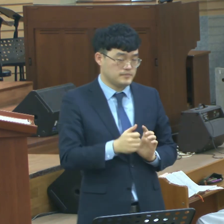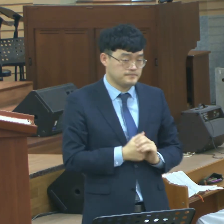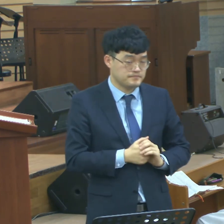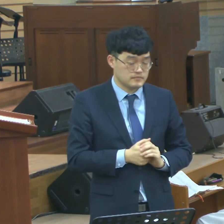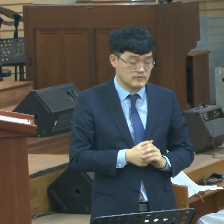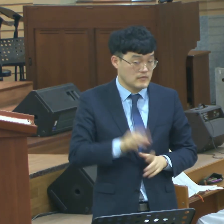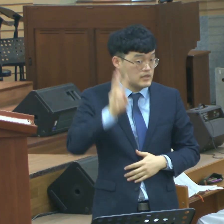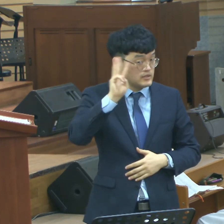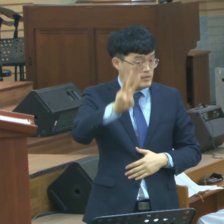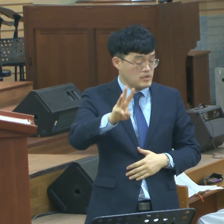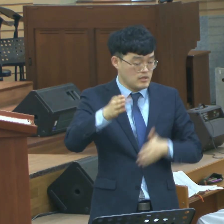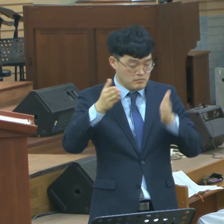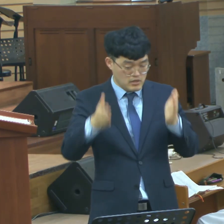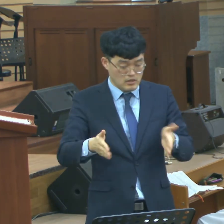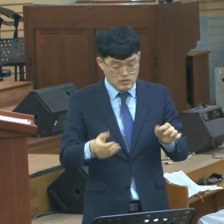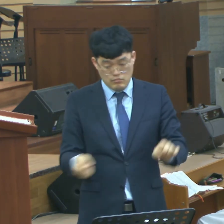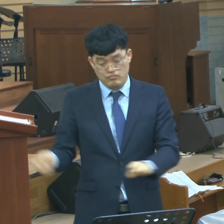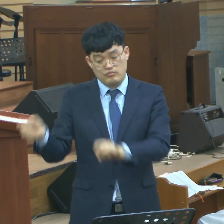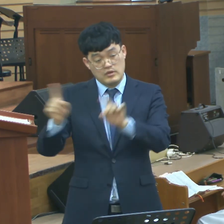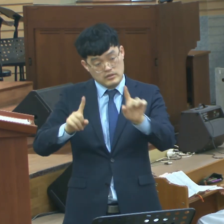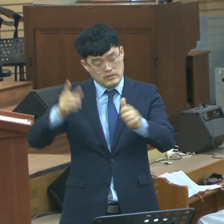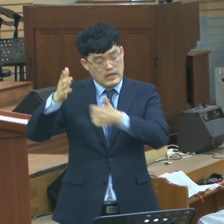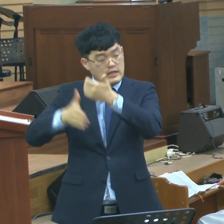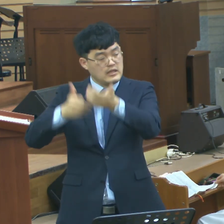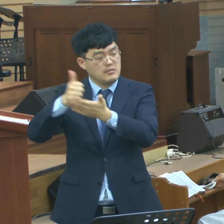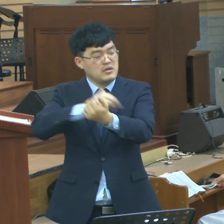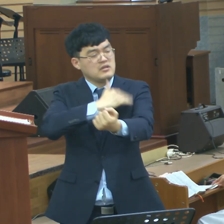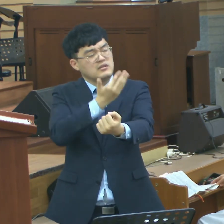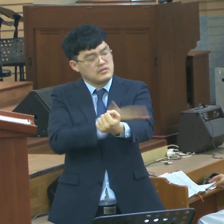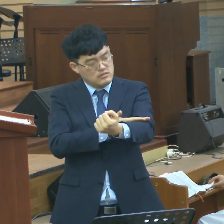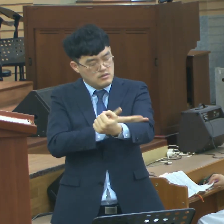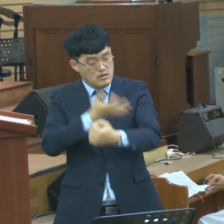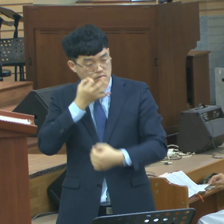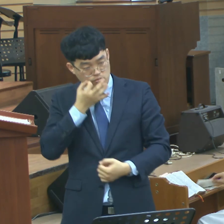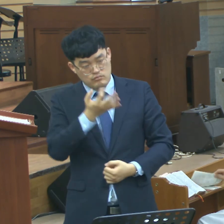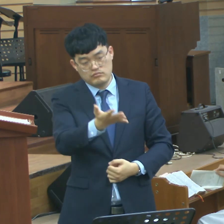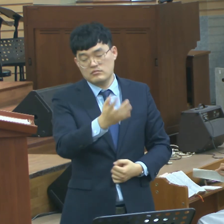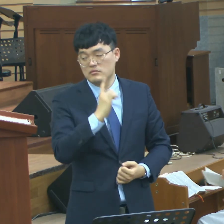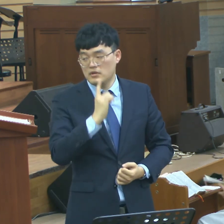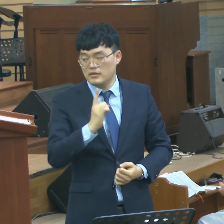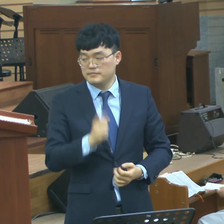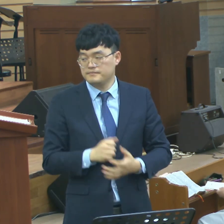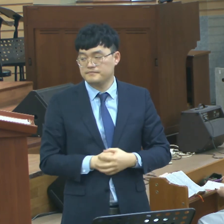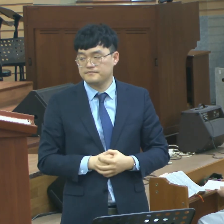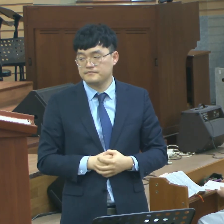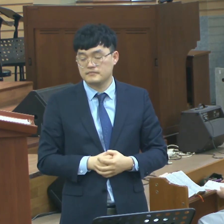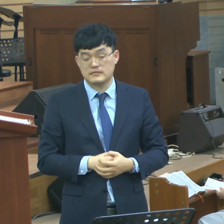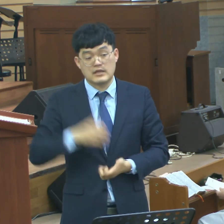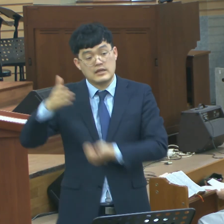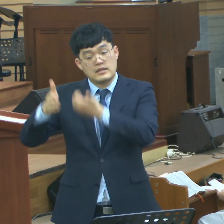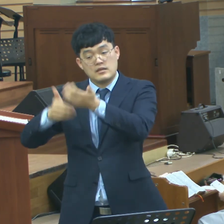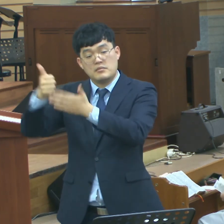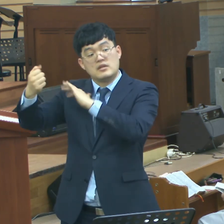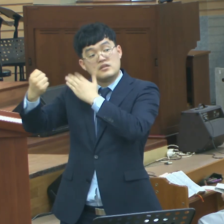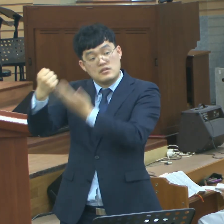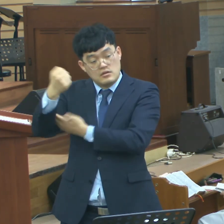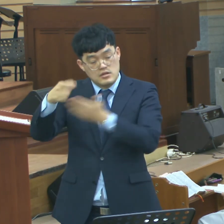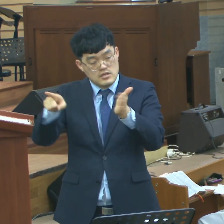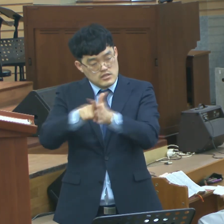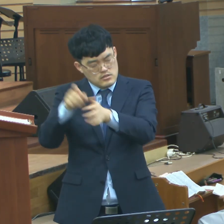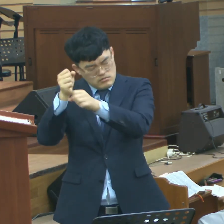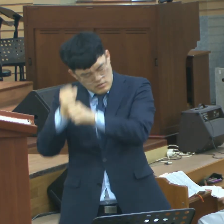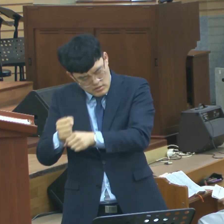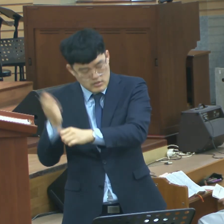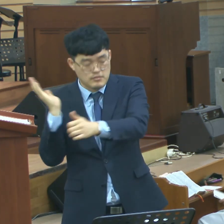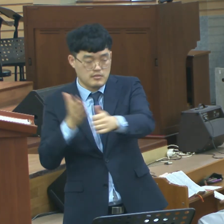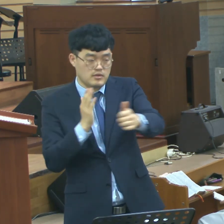3일 만에 부활시키신 것은 하나님의 능력을 보여주신 거예요. 그분의 능력을 신뢰하시기를